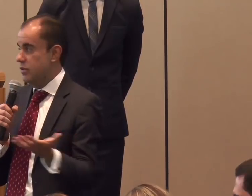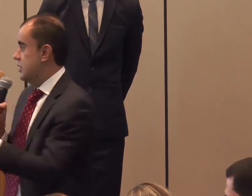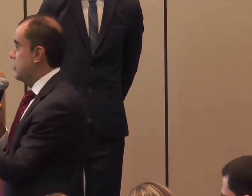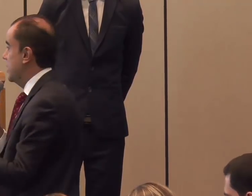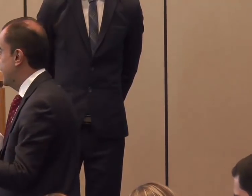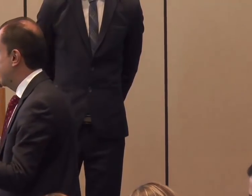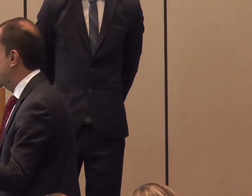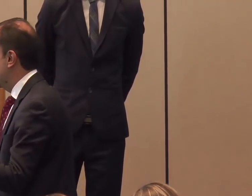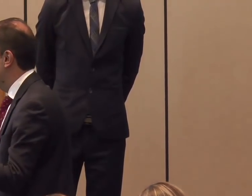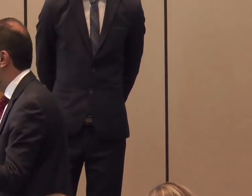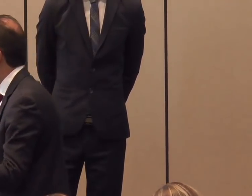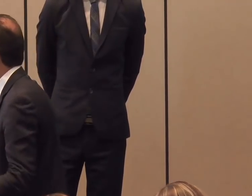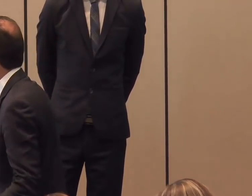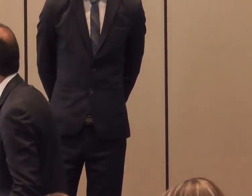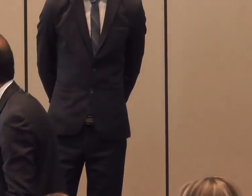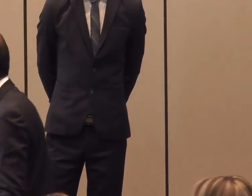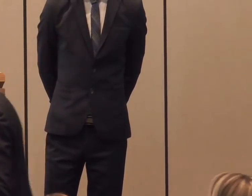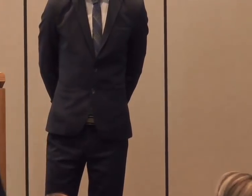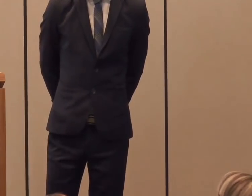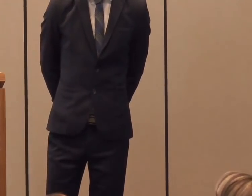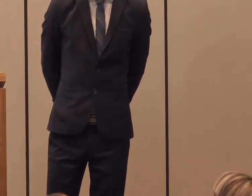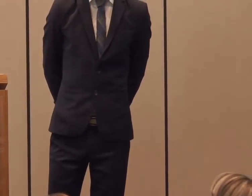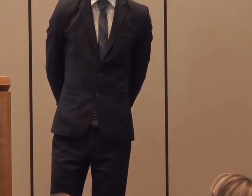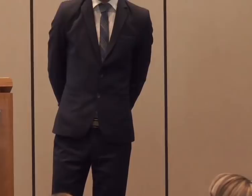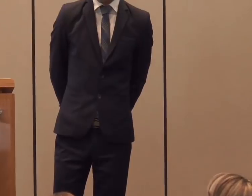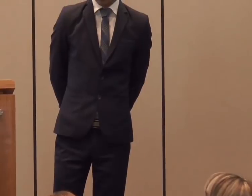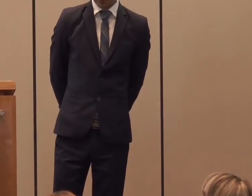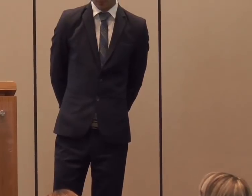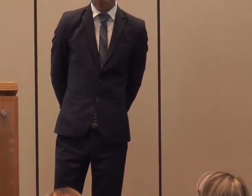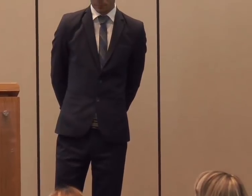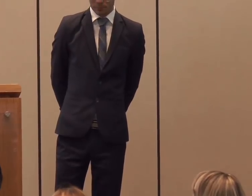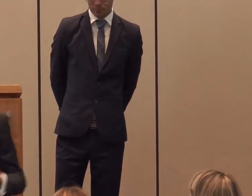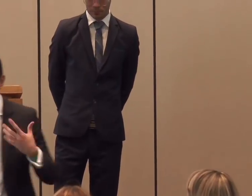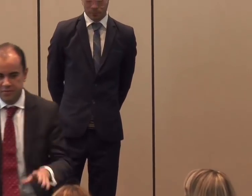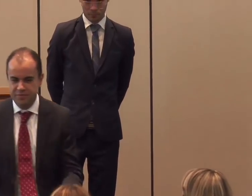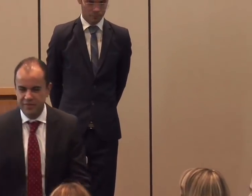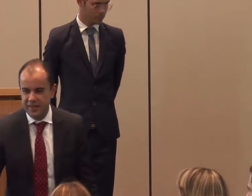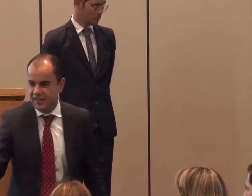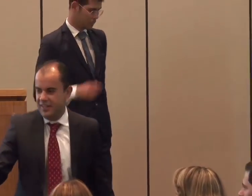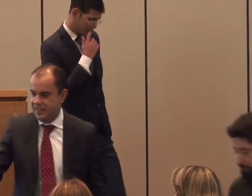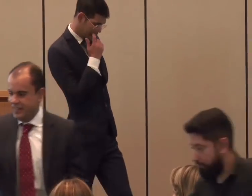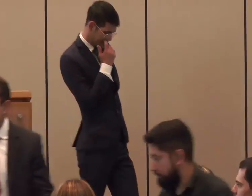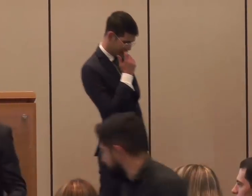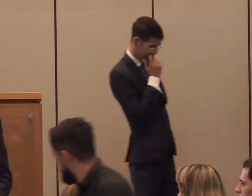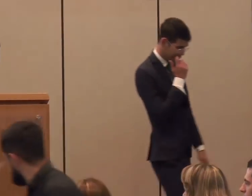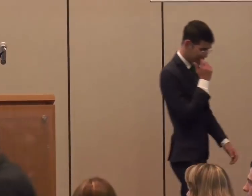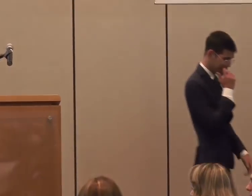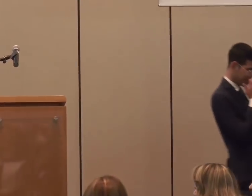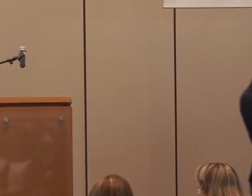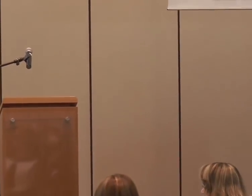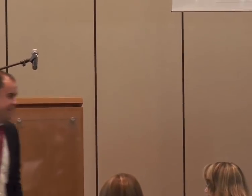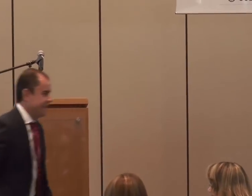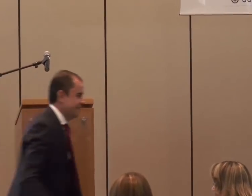emprendimiento espero no haya alargado mucho mismo será todo perfecto muchas gracias y felicita ponga malo ya maria lucia mariano sea